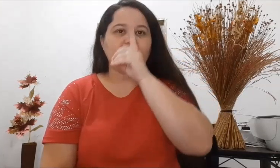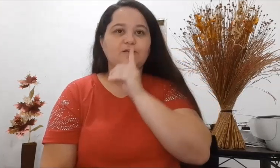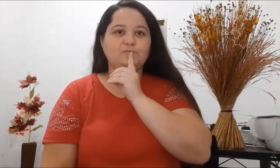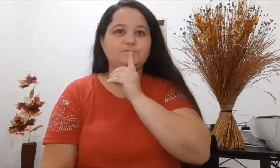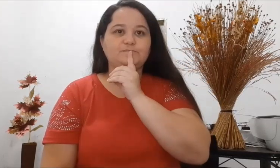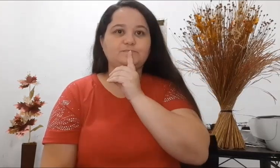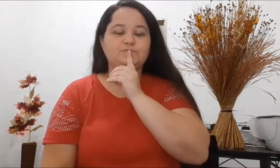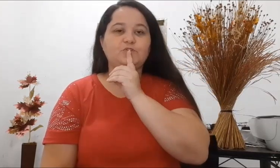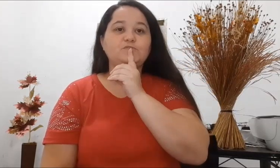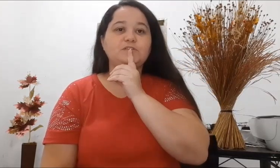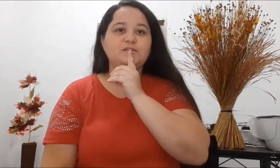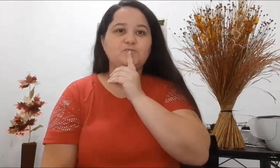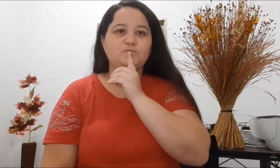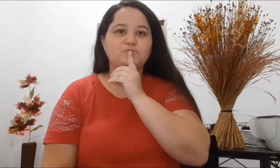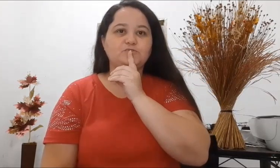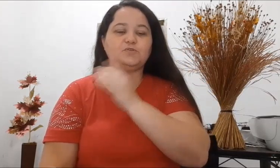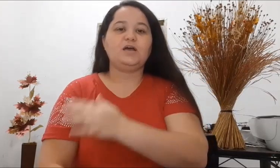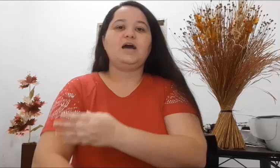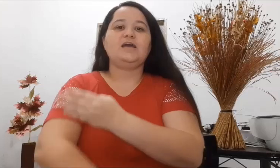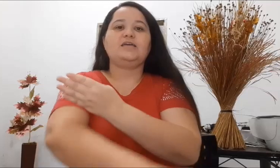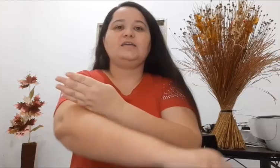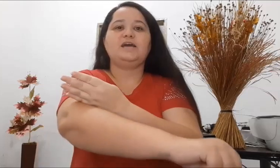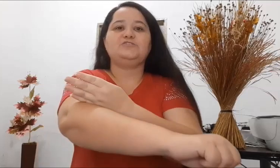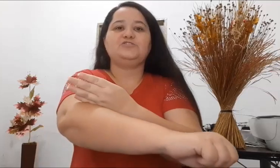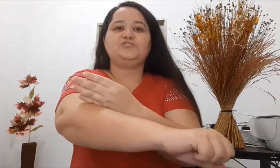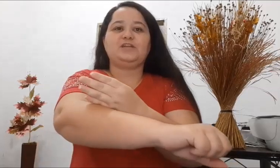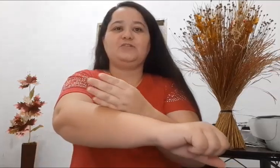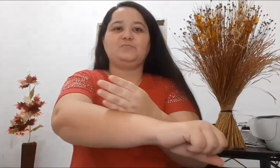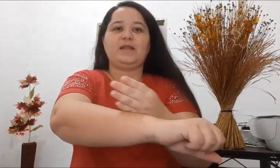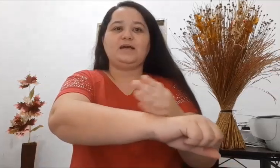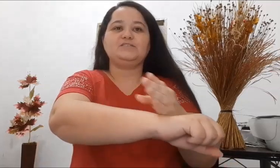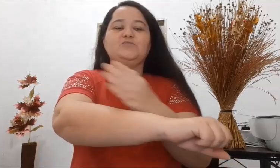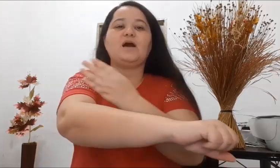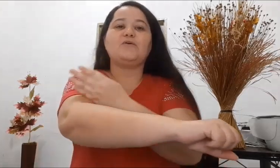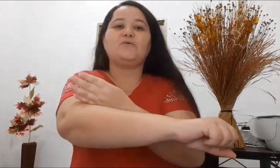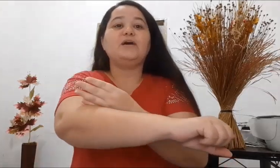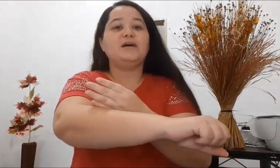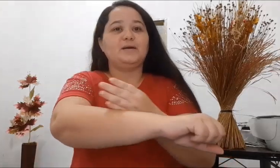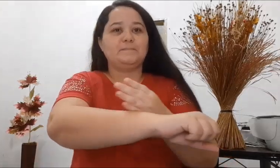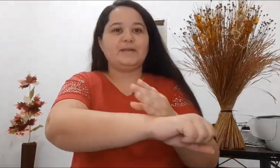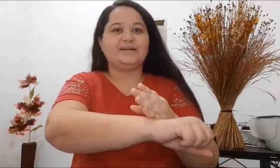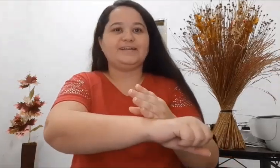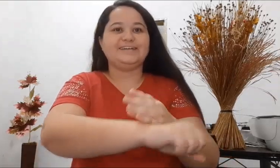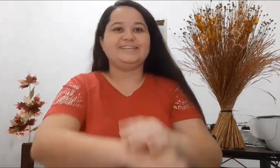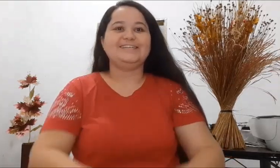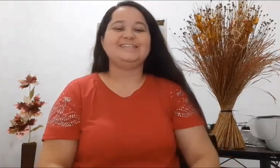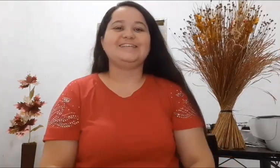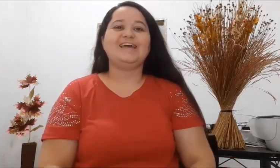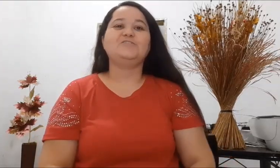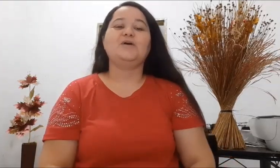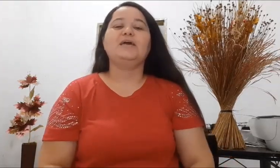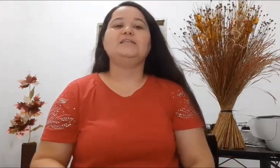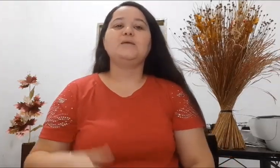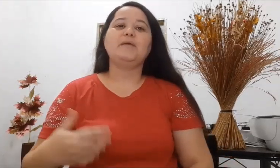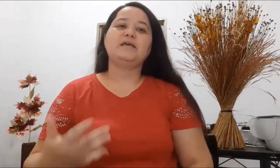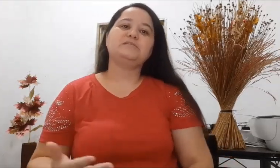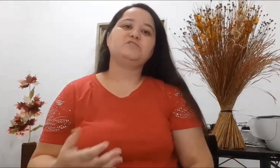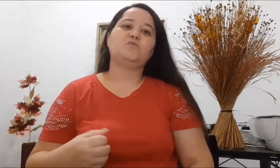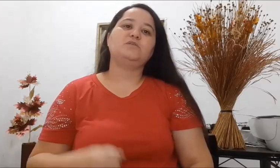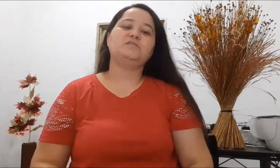amarelo, todos aqui no rosto. Aqui a gente tem no braço a cor branca, certo? E também essas cores